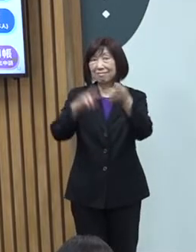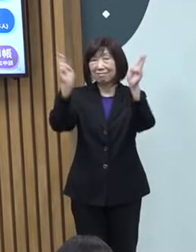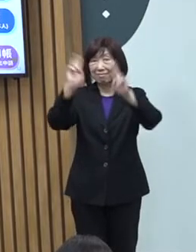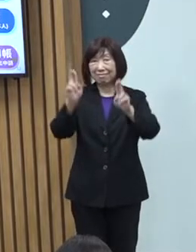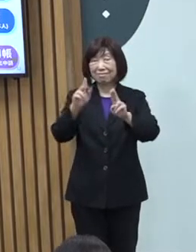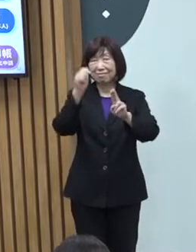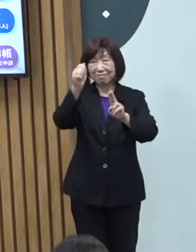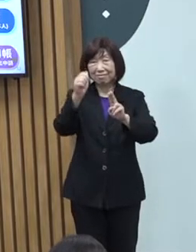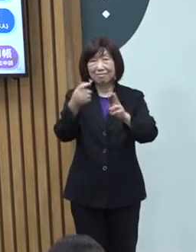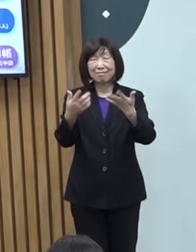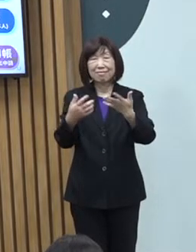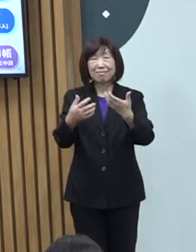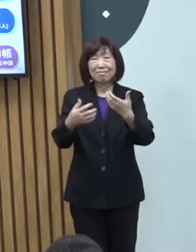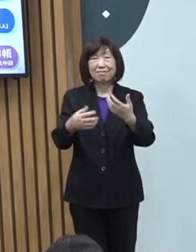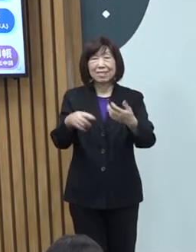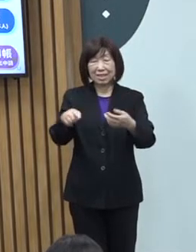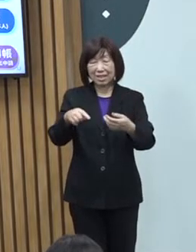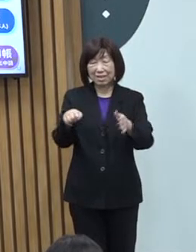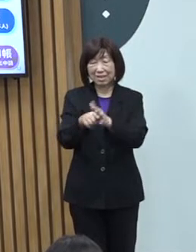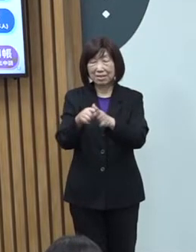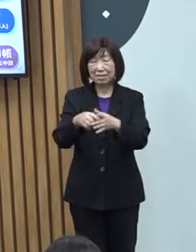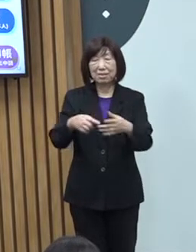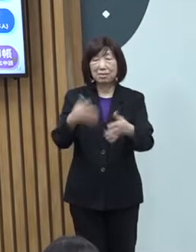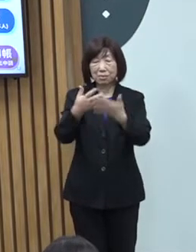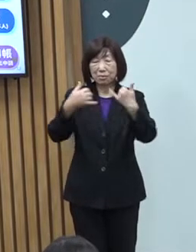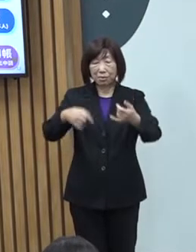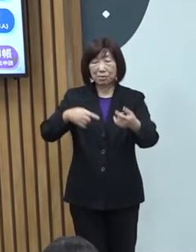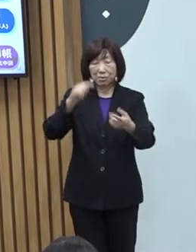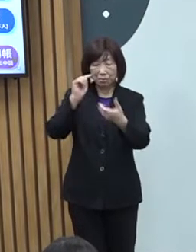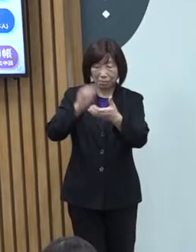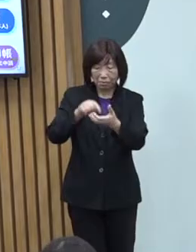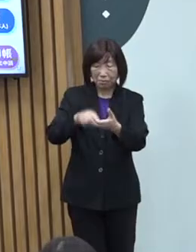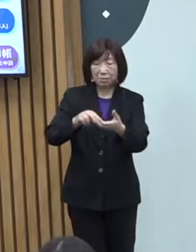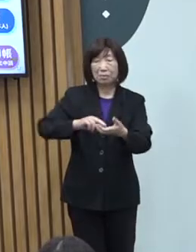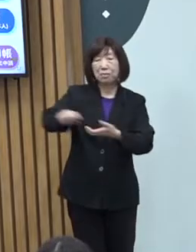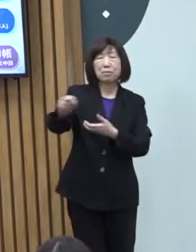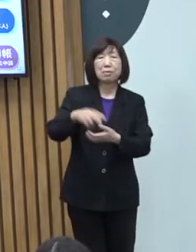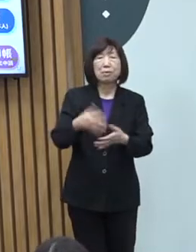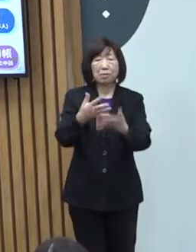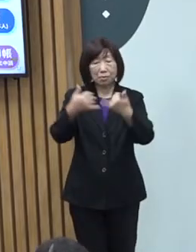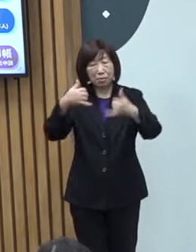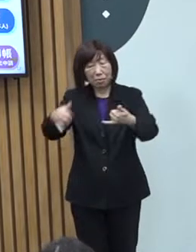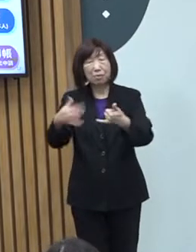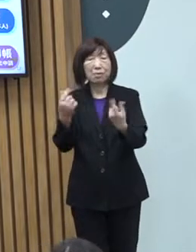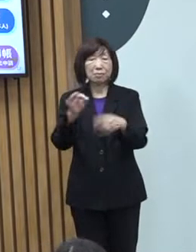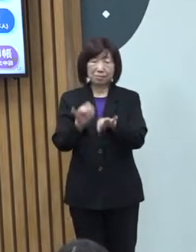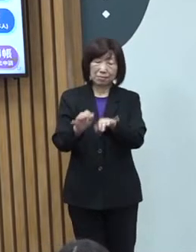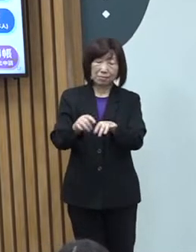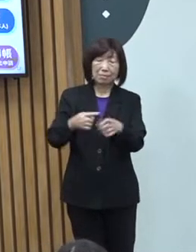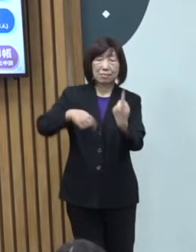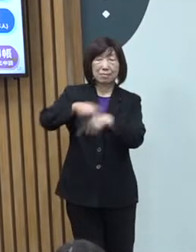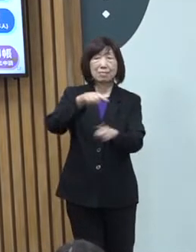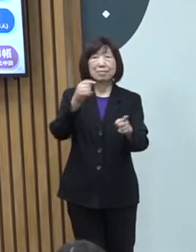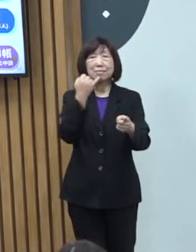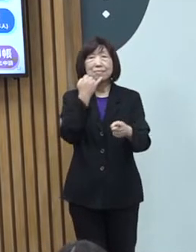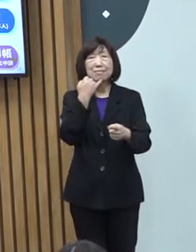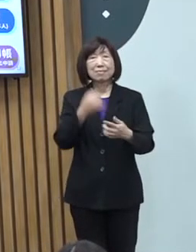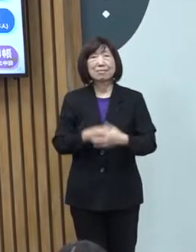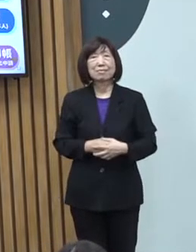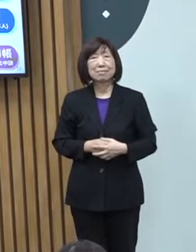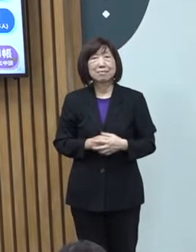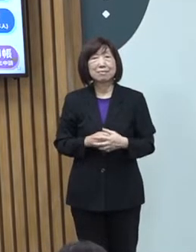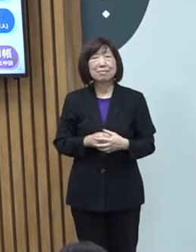支付来账户呢来办理这个转账缴税，那也可以到我们网络缴税服务网站也就是 PayTax 呢来缴